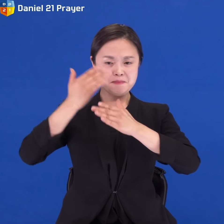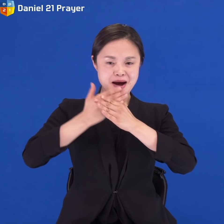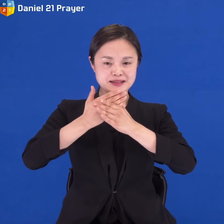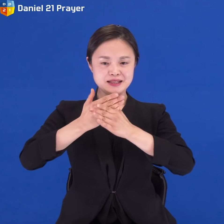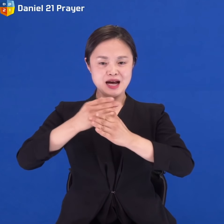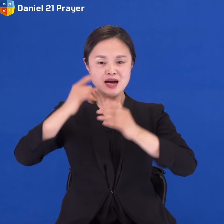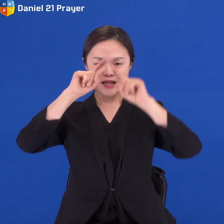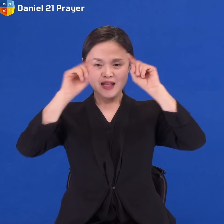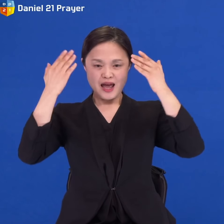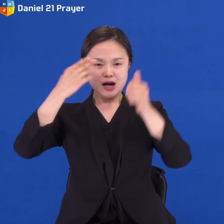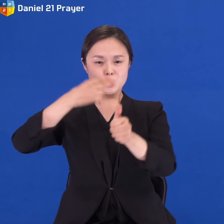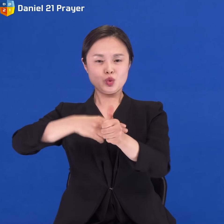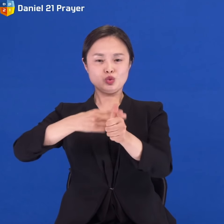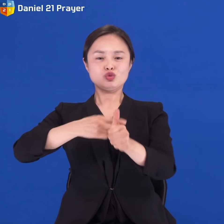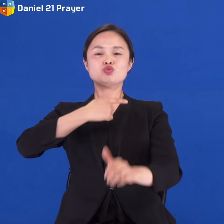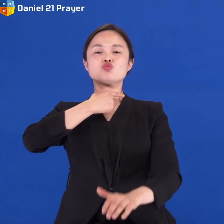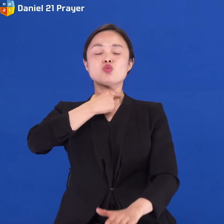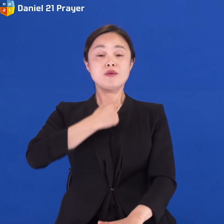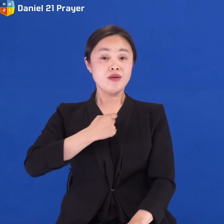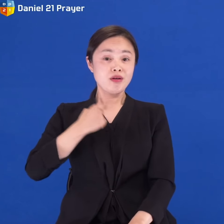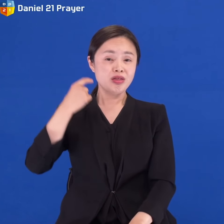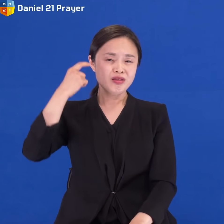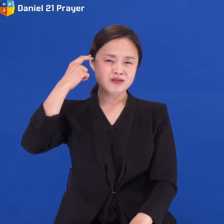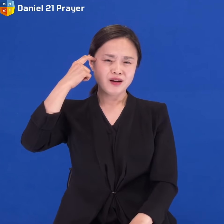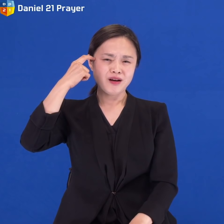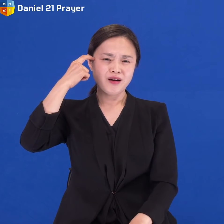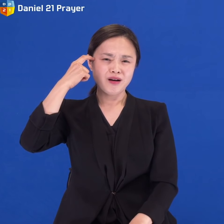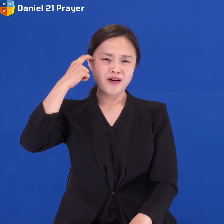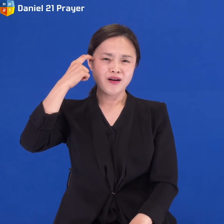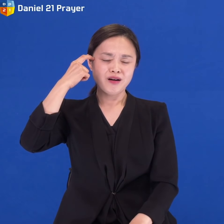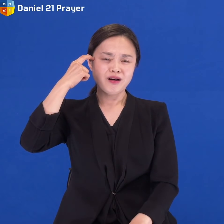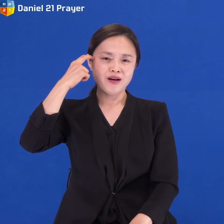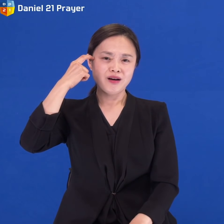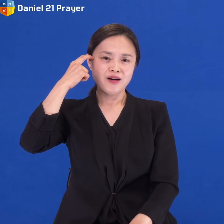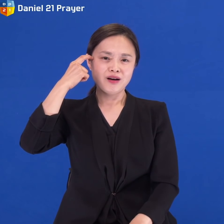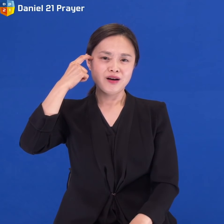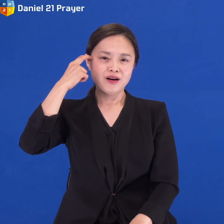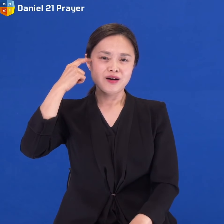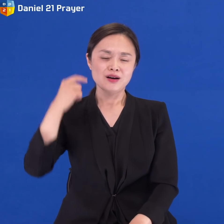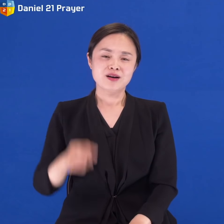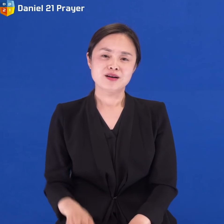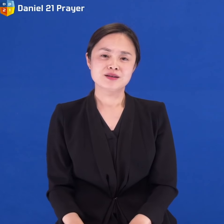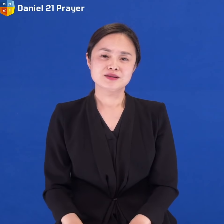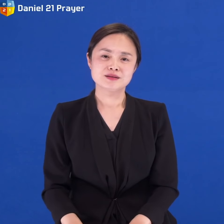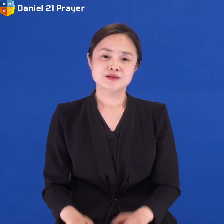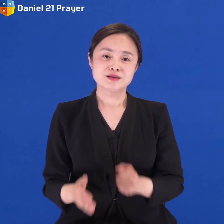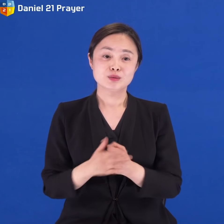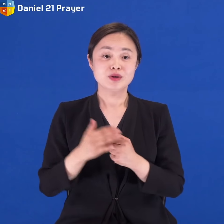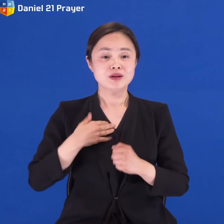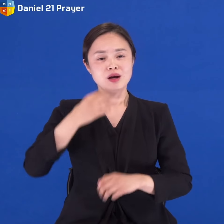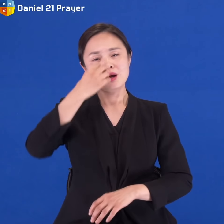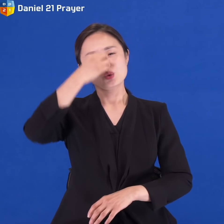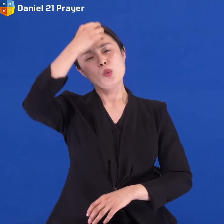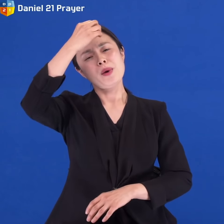이 호칭을 통해서 제가 시험 들게 했던 분들이 있다면 제가 이 자리를 빌어서 사과드립니다.